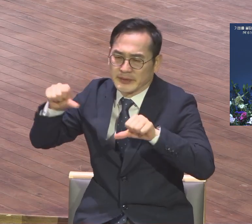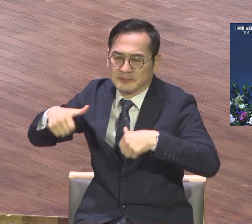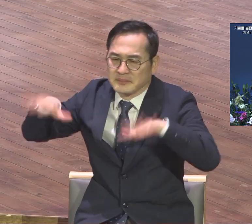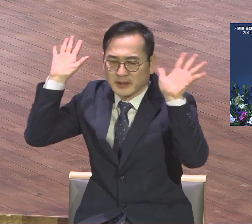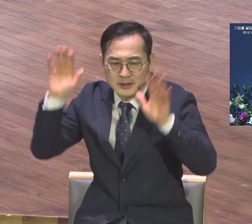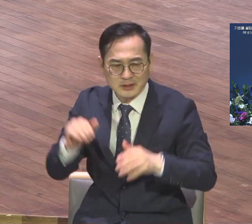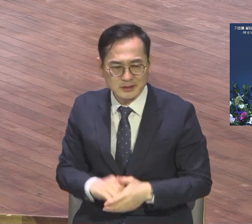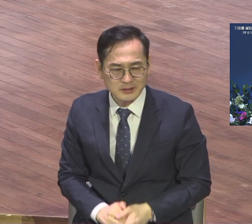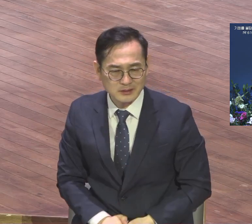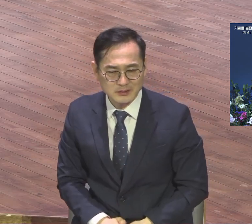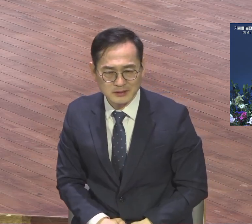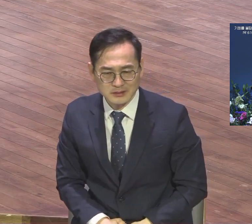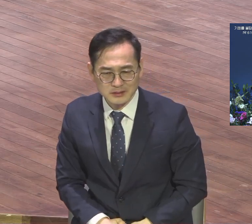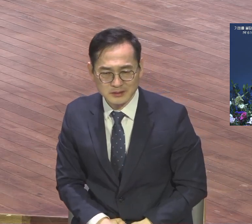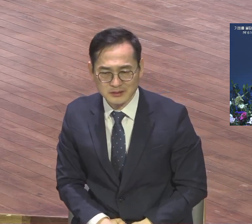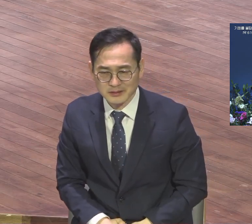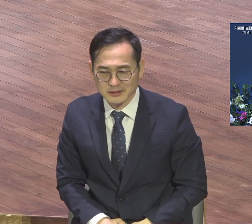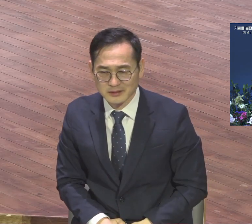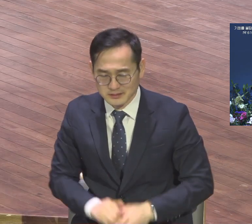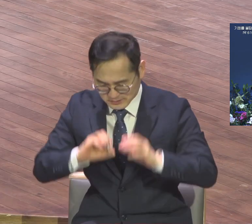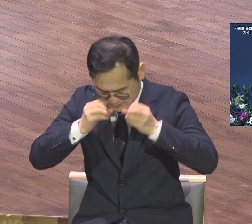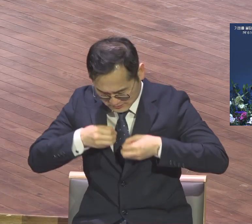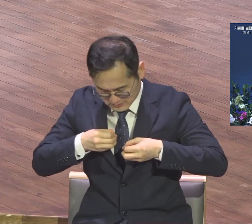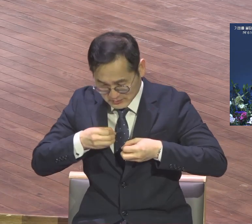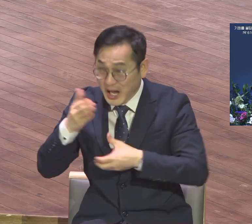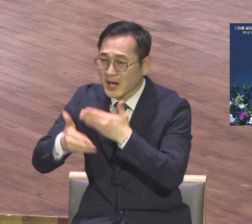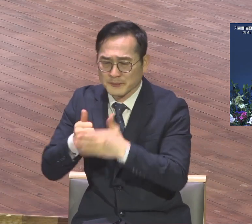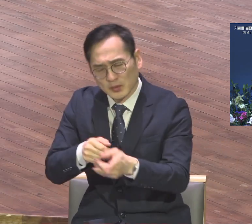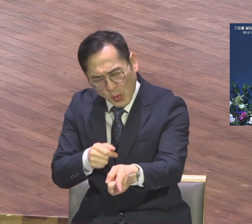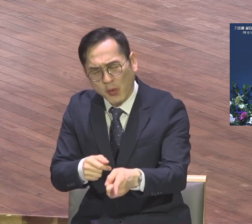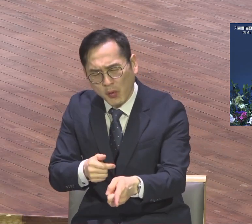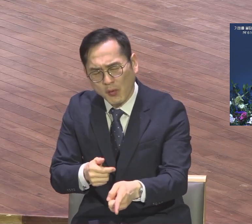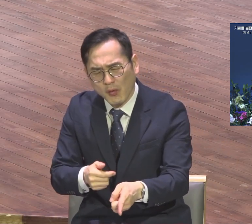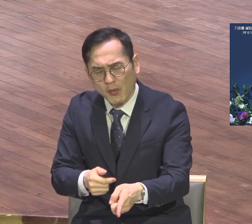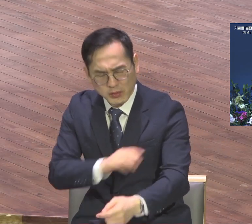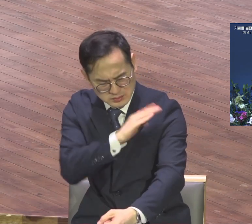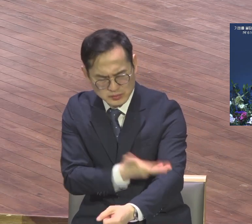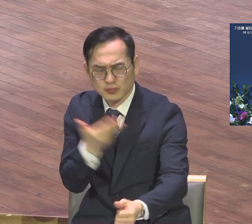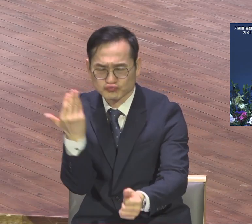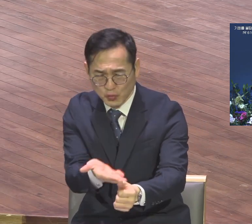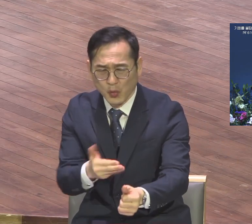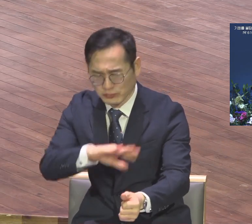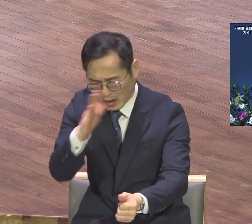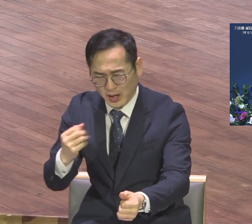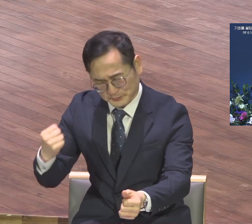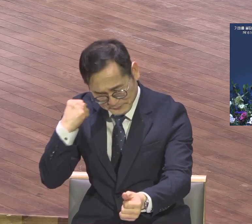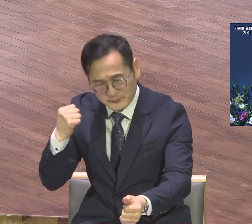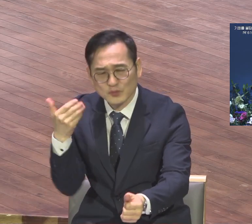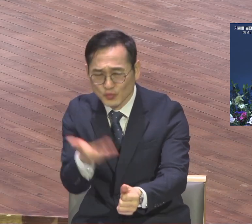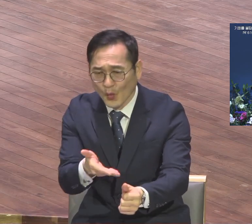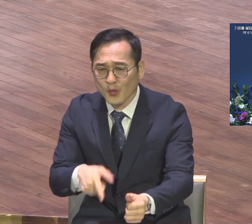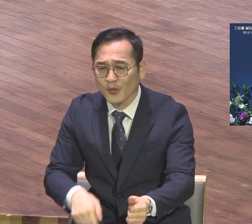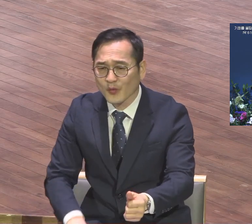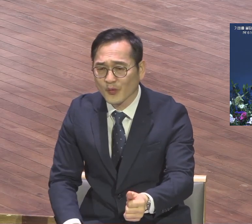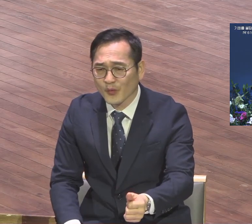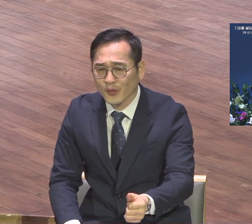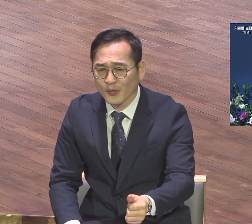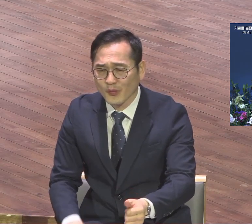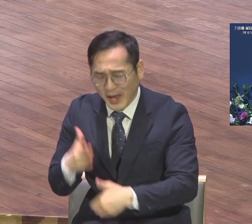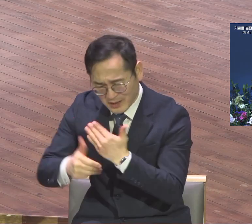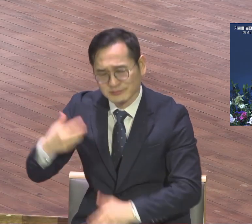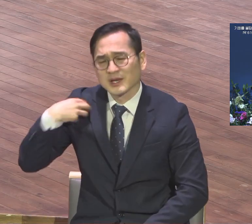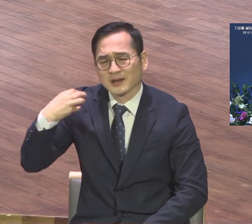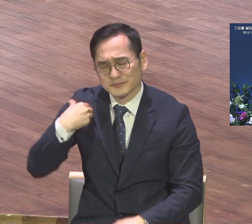속죠. 완전히 속죠. 나를 바라보고 아니, 하나님이 직분 맡았으면 하나님도 책임지시고 하나님 할 수